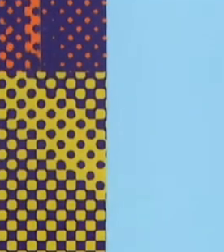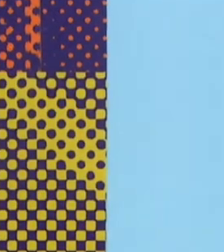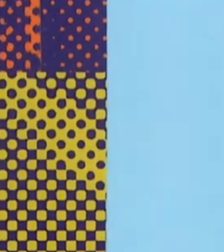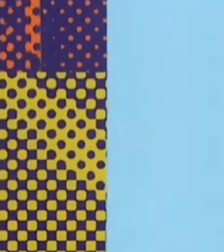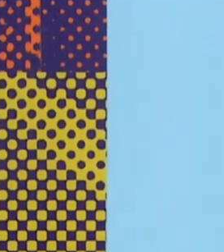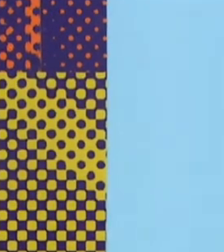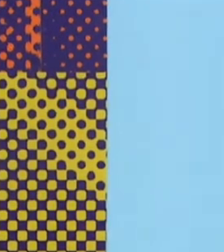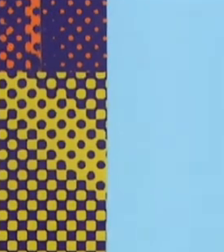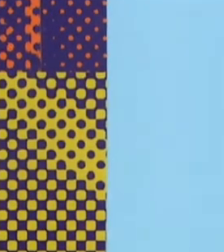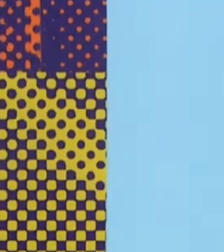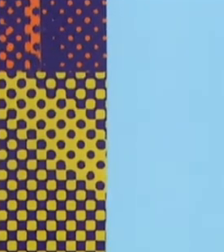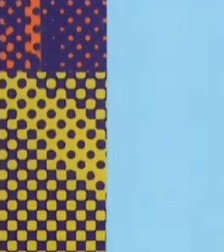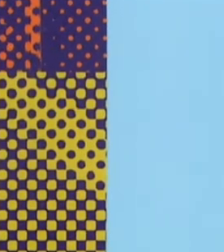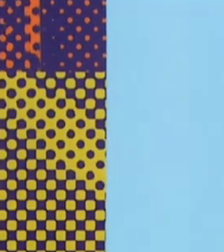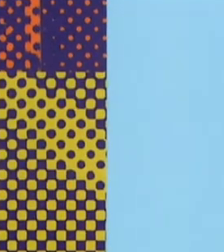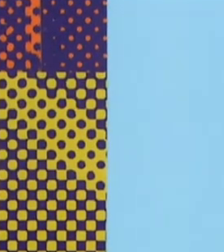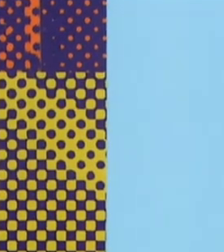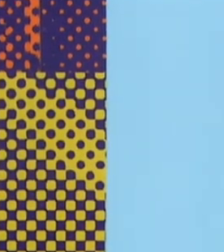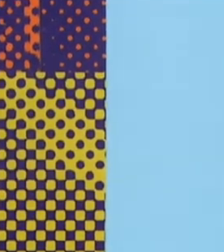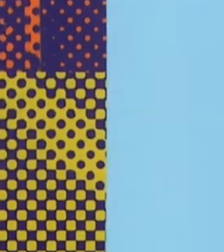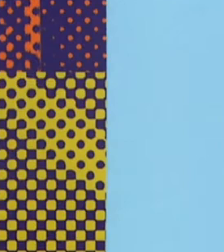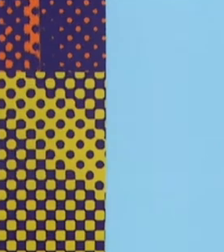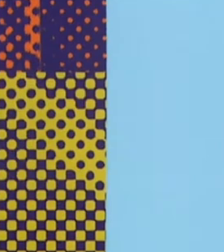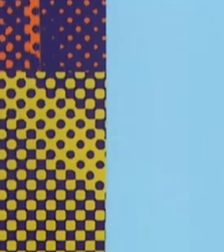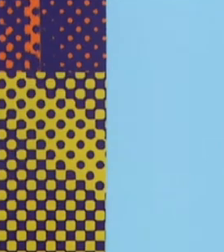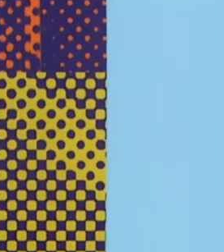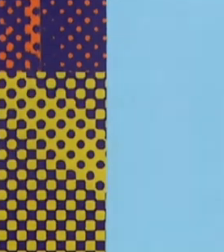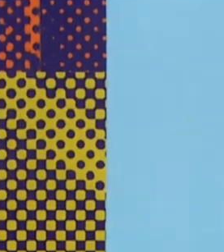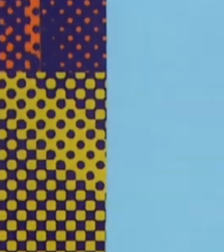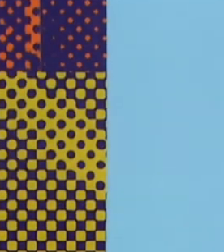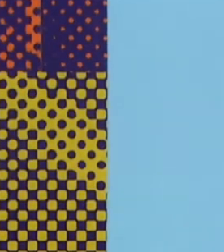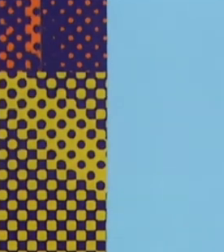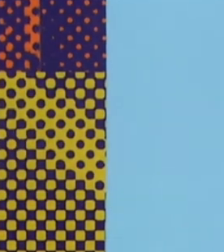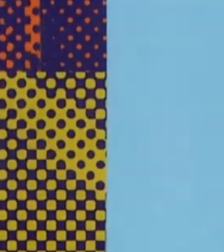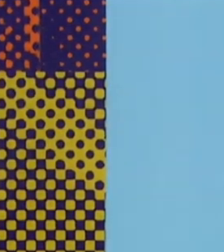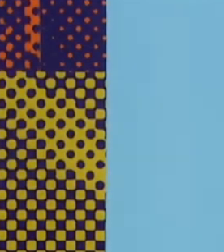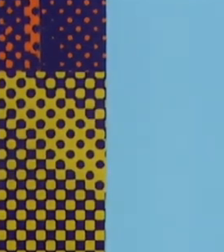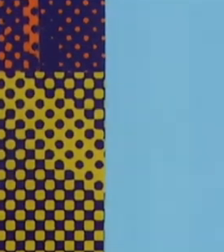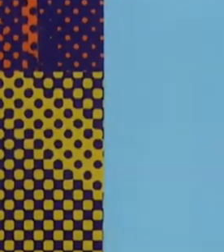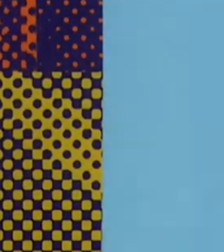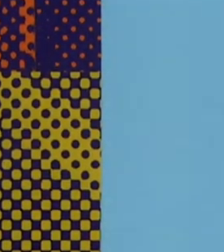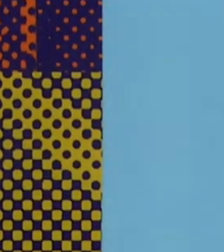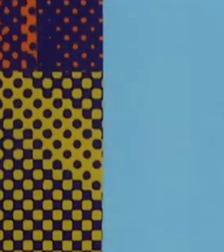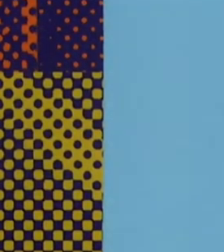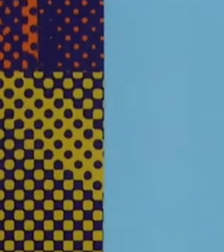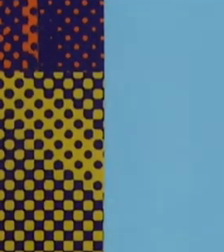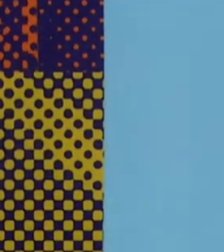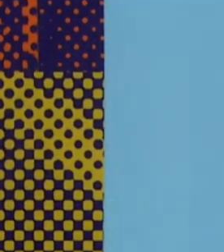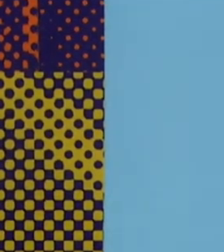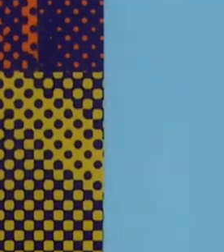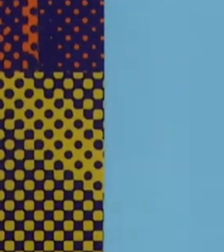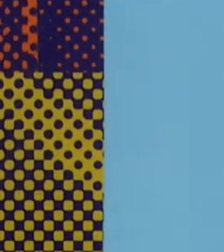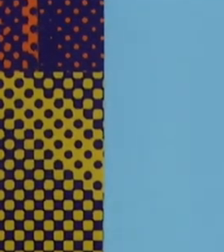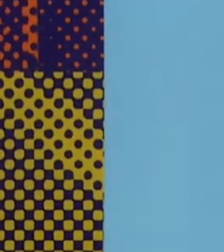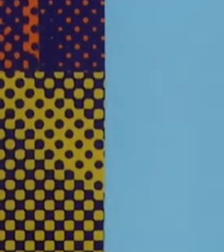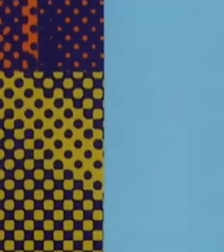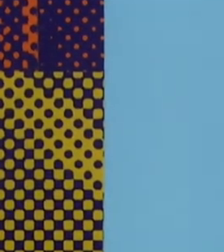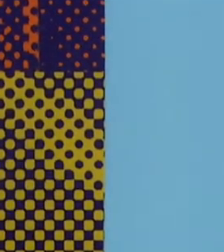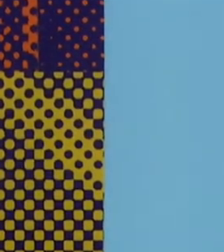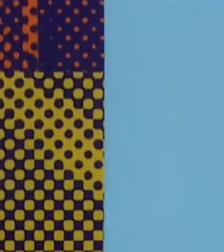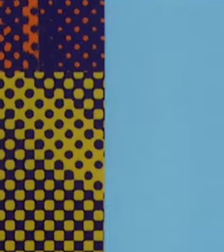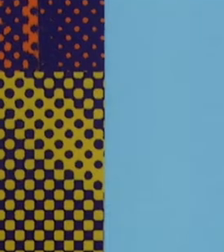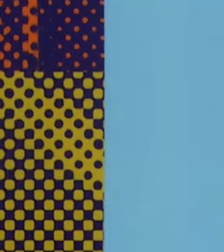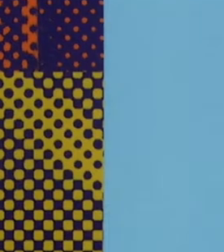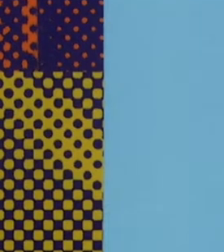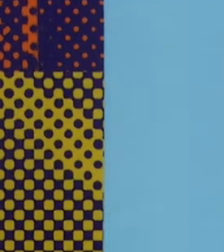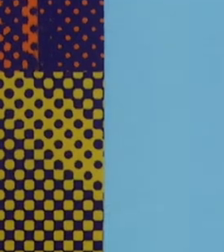väldigt aktivt jobbar med frågan. Och hur vi jobbar i Malmö då kring de här frågorna. Jag skulle dela upp det i två delar. Ett är insatser